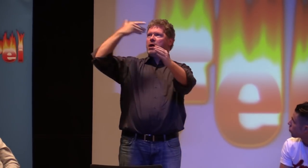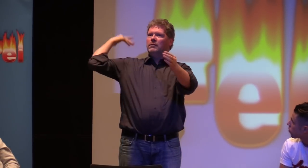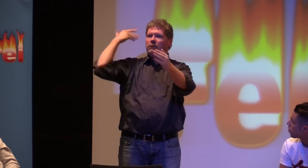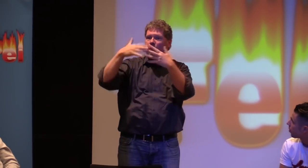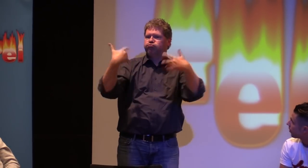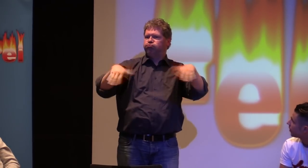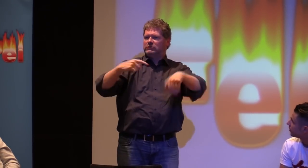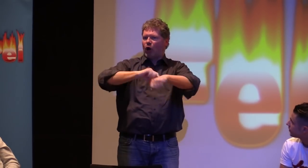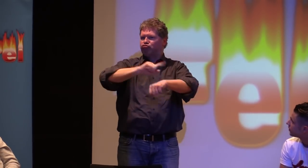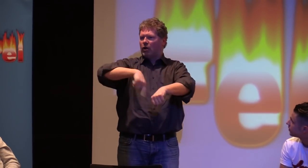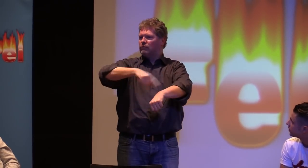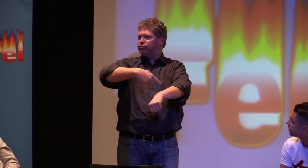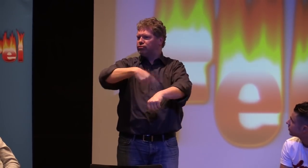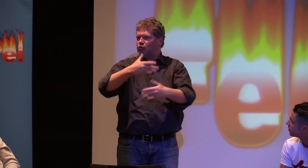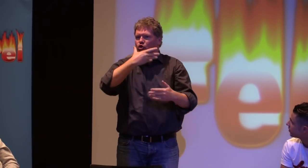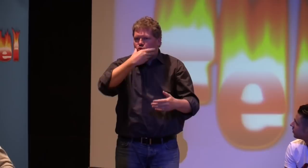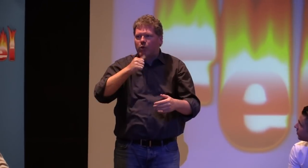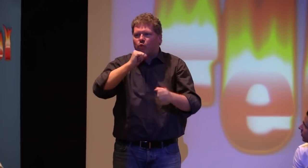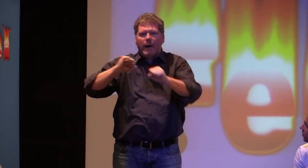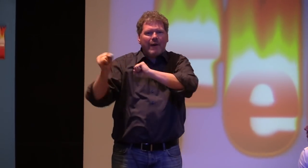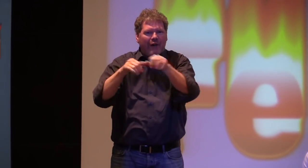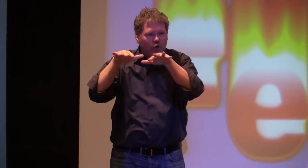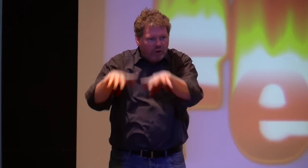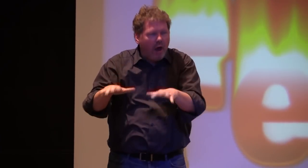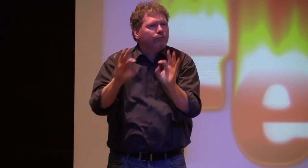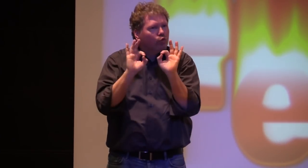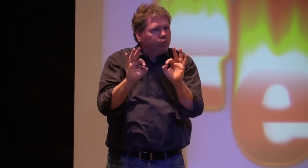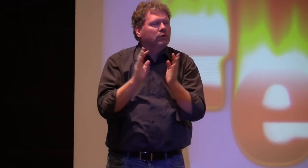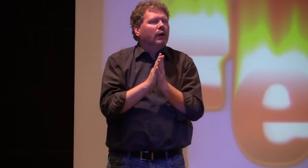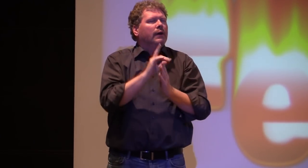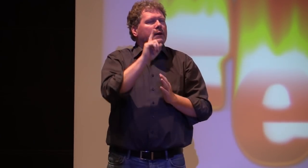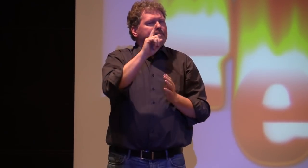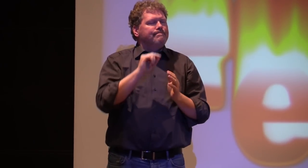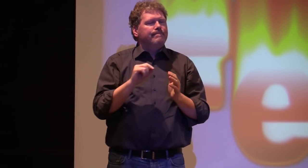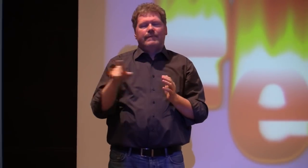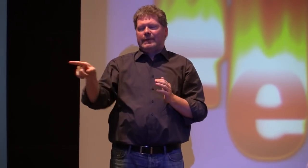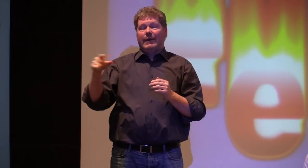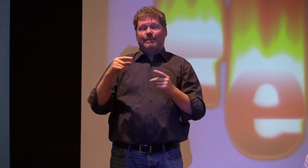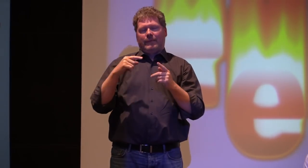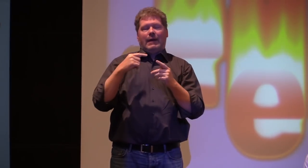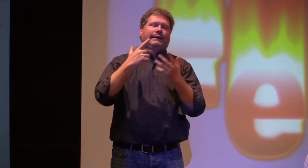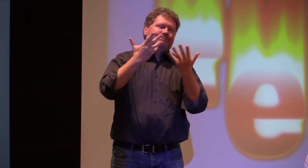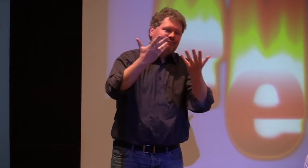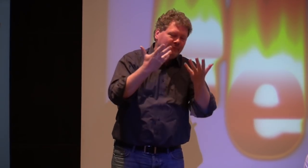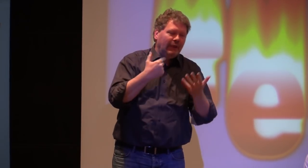Ja, Antonia sagt ja gerade, du warst schon mal Jugendwirt 15 Jahre, so gibt es also schon 15 lange